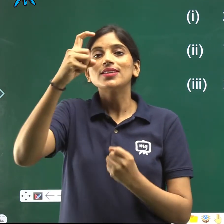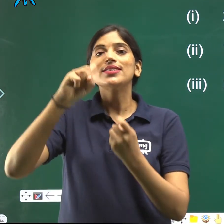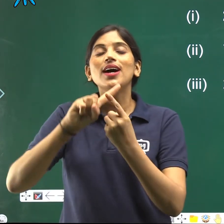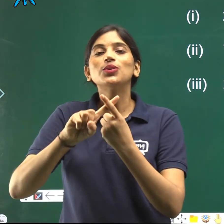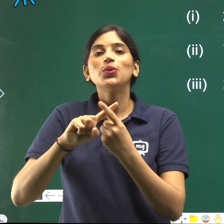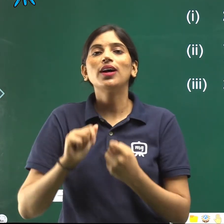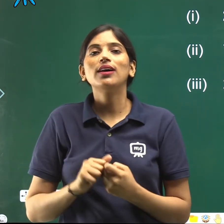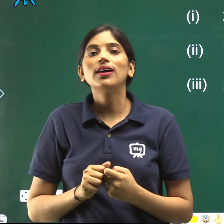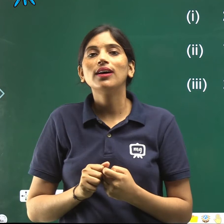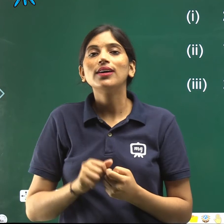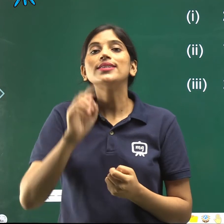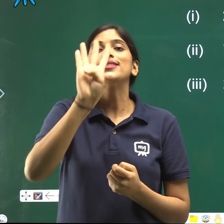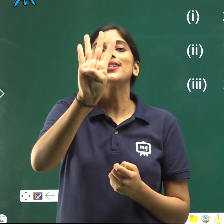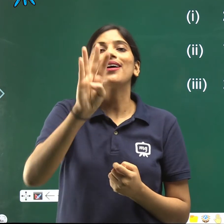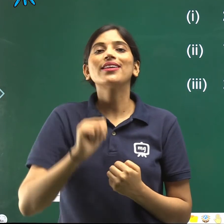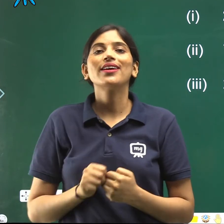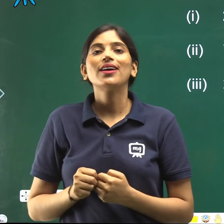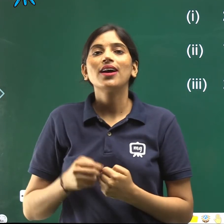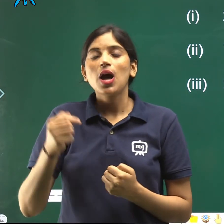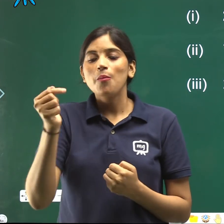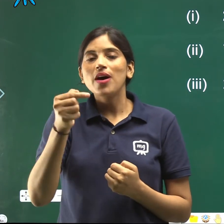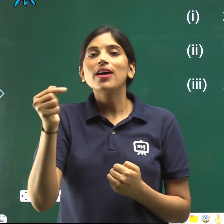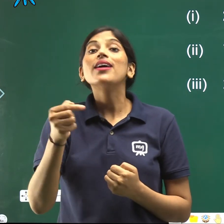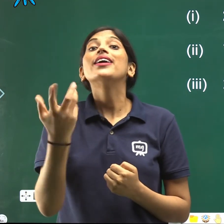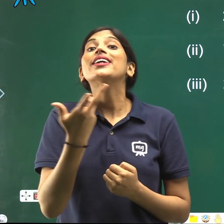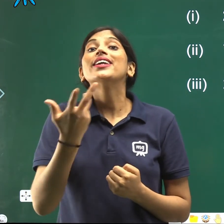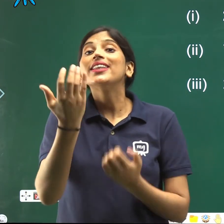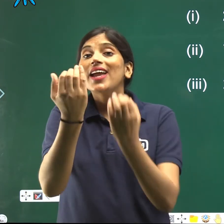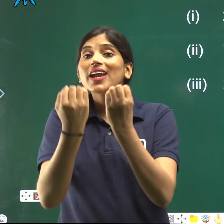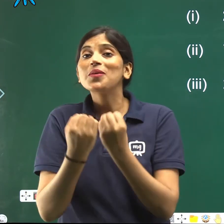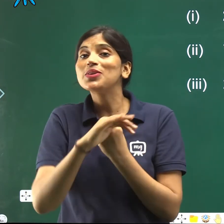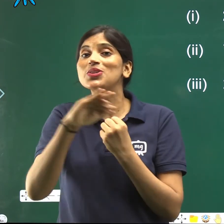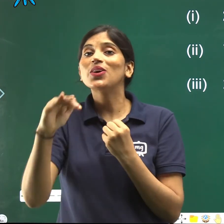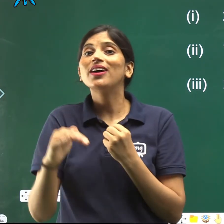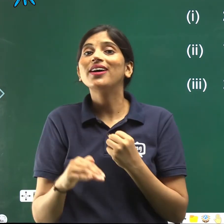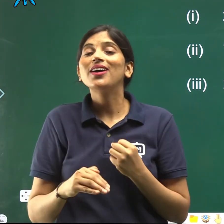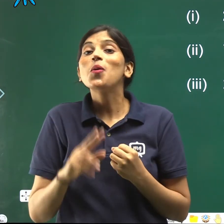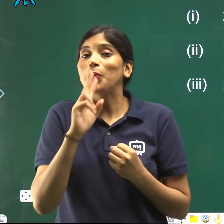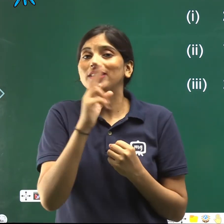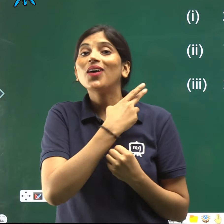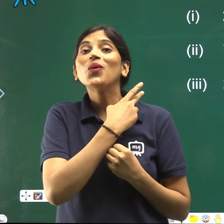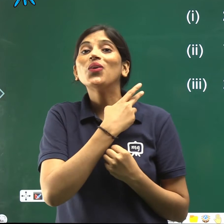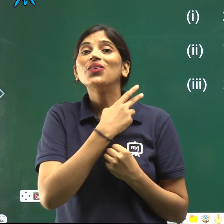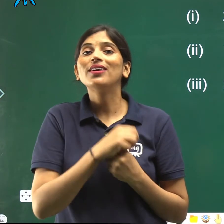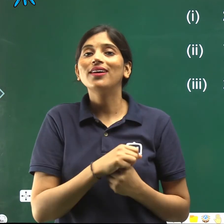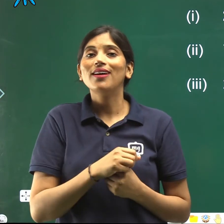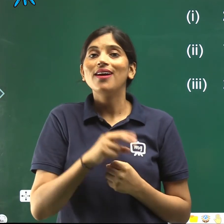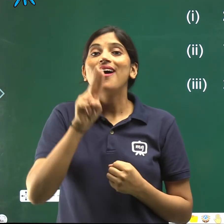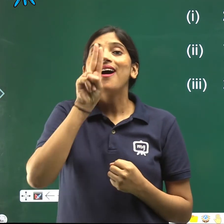गुणा 4 बराबर कितने आएंगे बच्चों? बताओ।